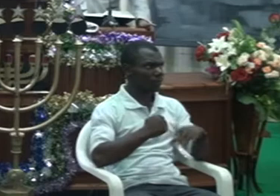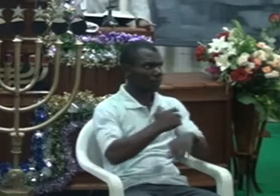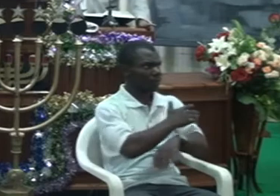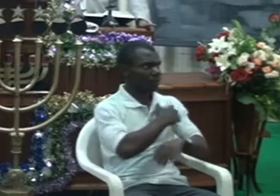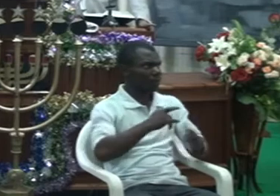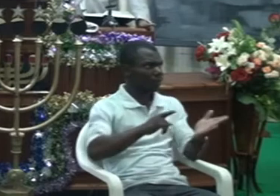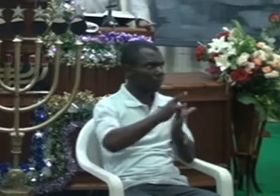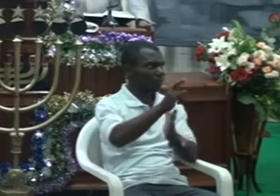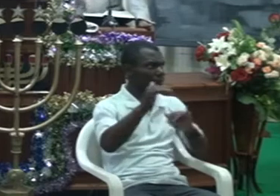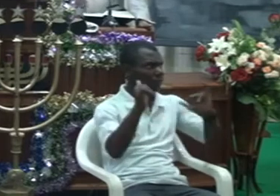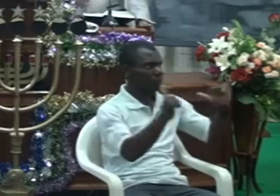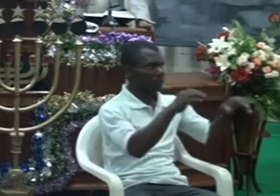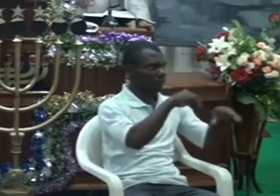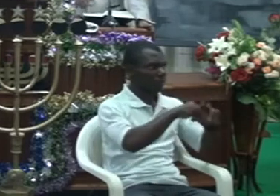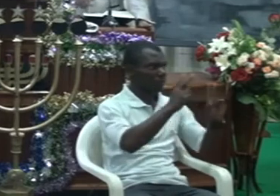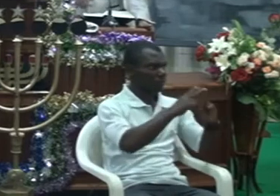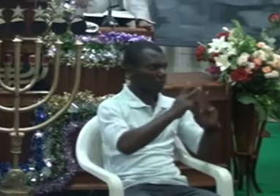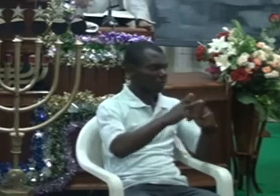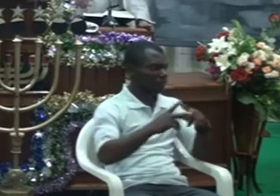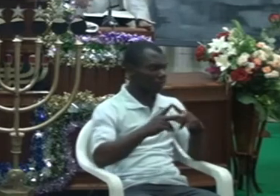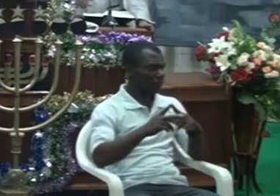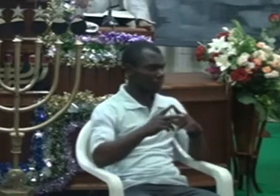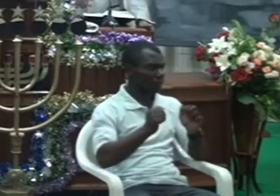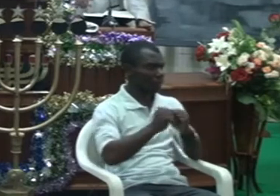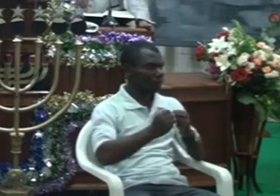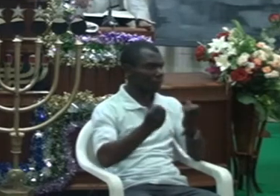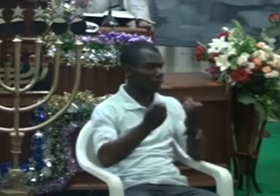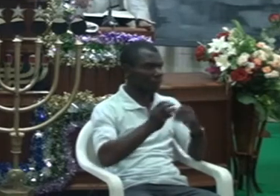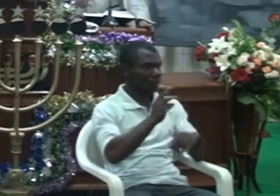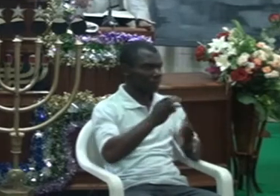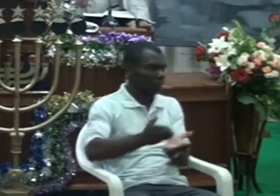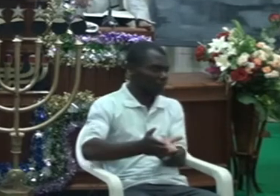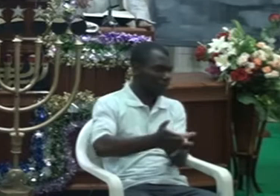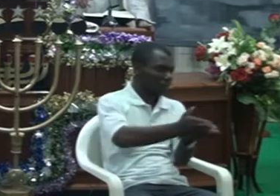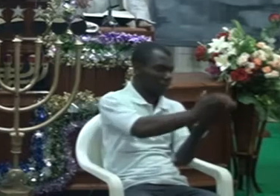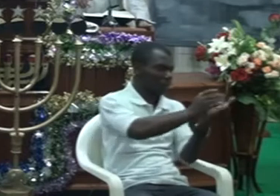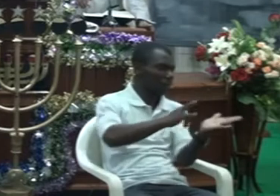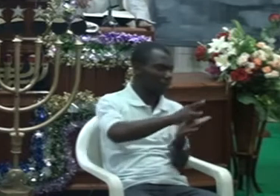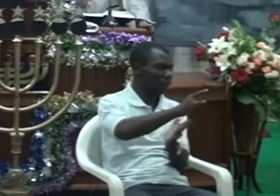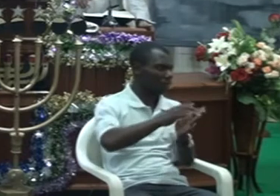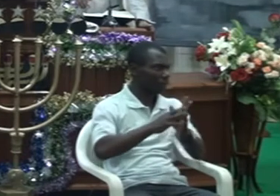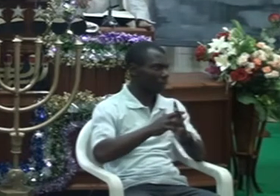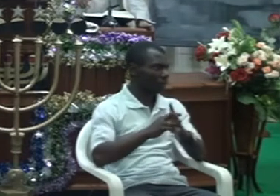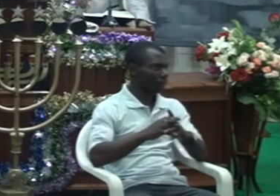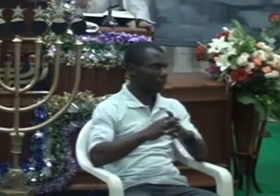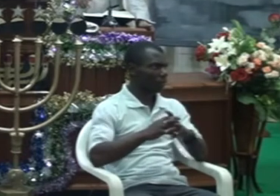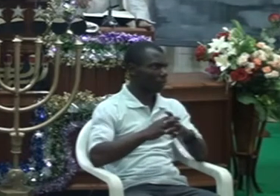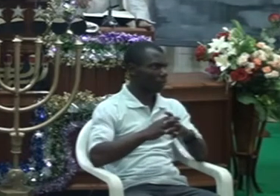presque là où en ville. Par les connaissances de grandes pertes, le service